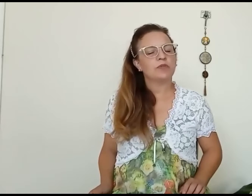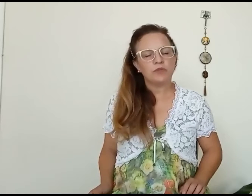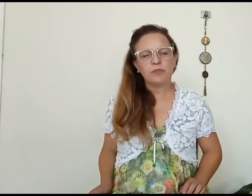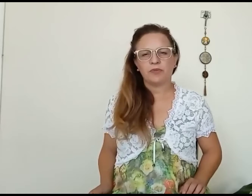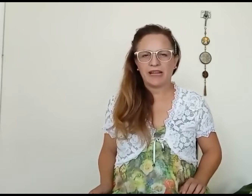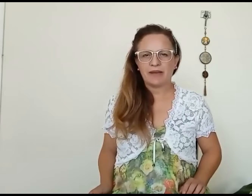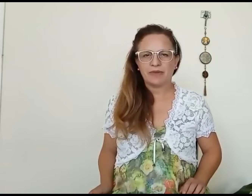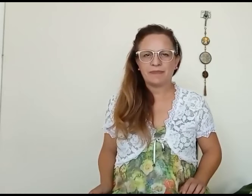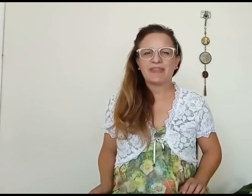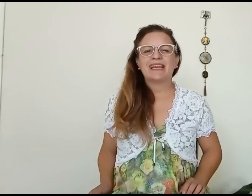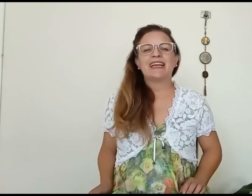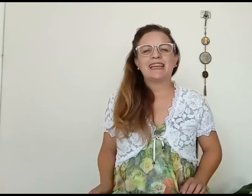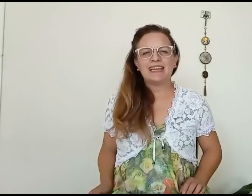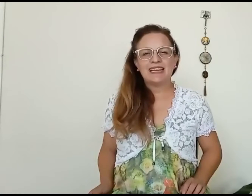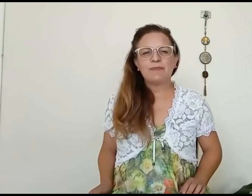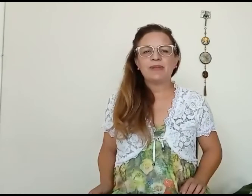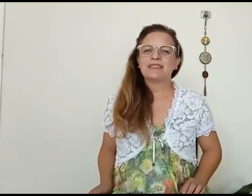algum problema, ele